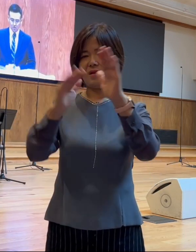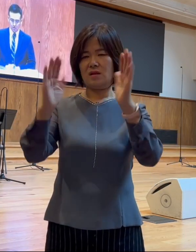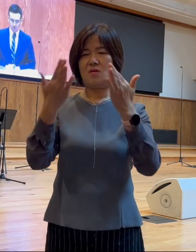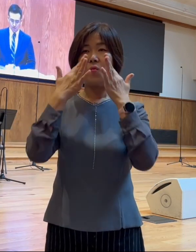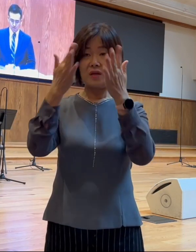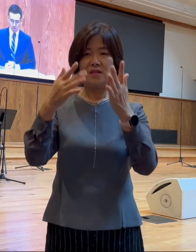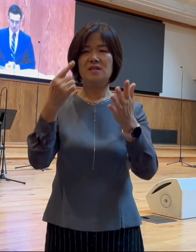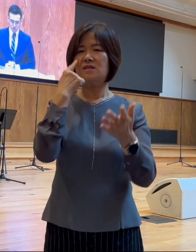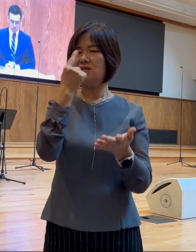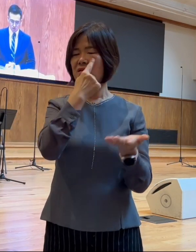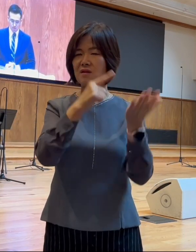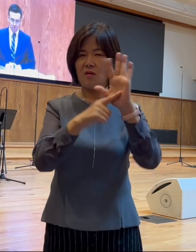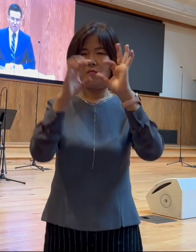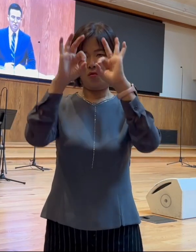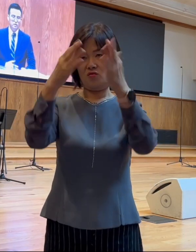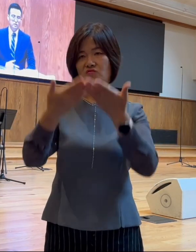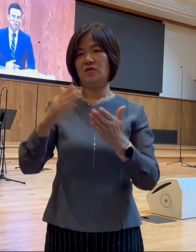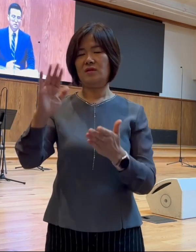확증되었어요. 이런 믿음이